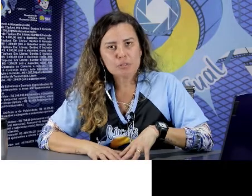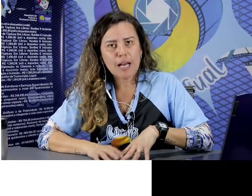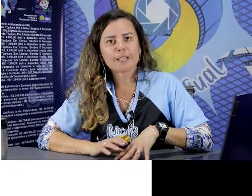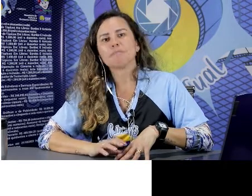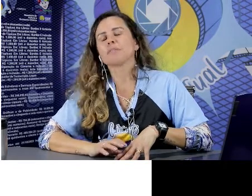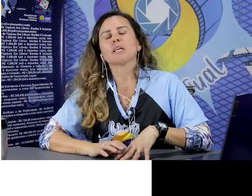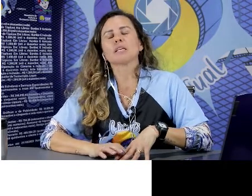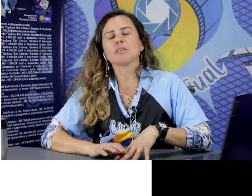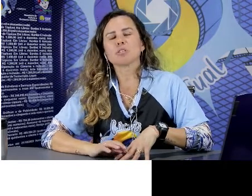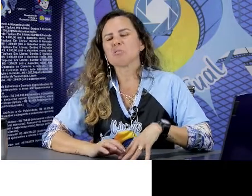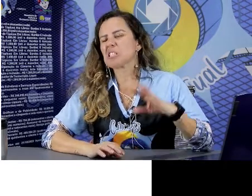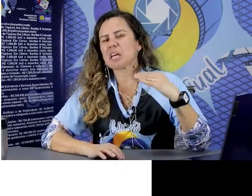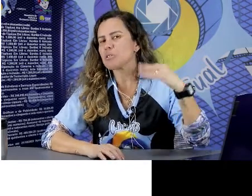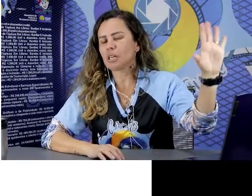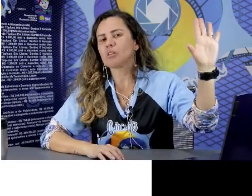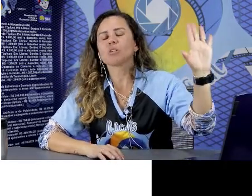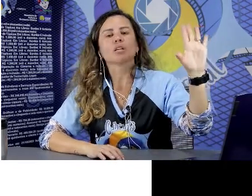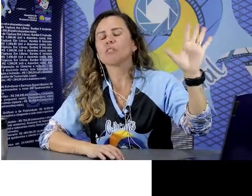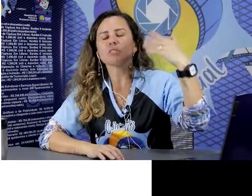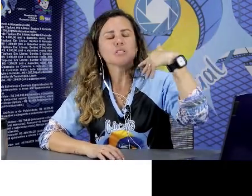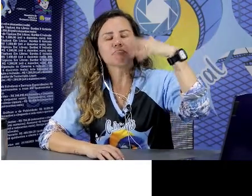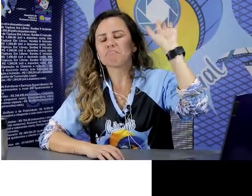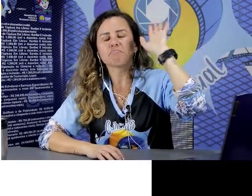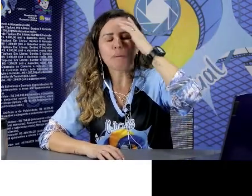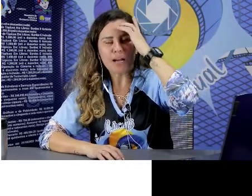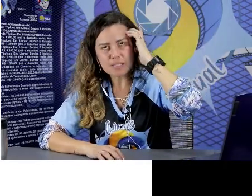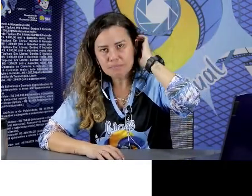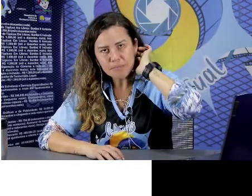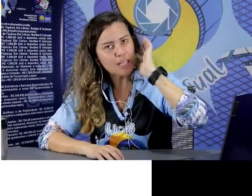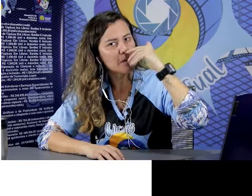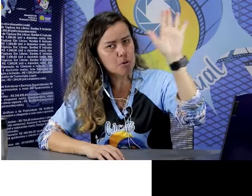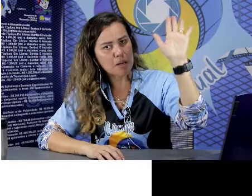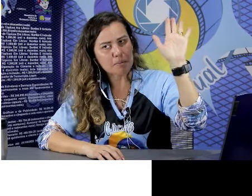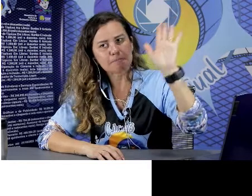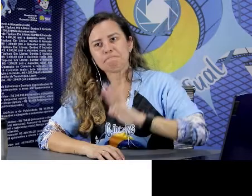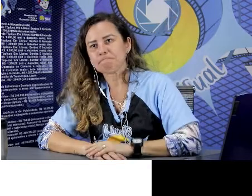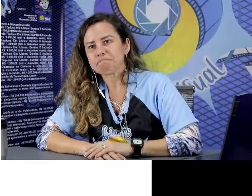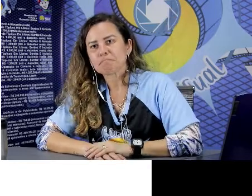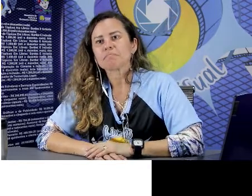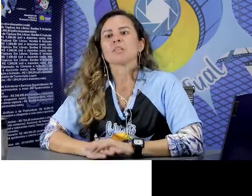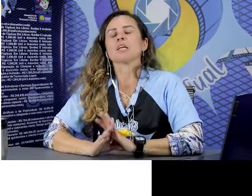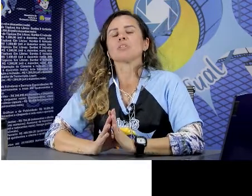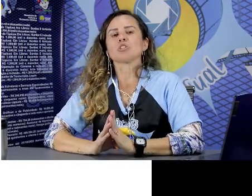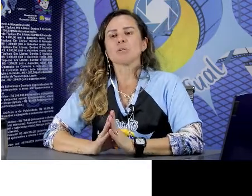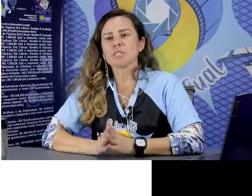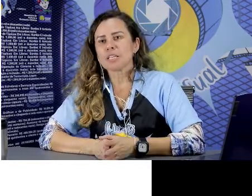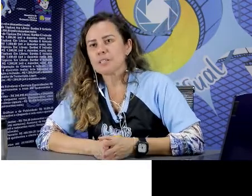voluntária, que se eu quiser eu esqueço aquilo e passa aquele problema. Nós temos aí